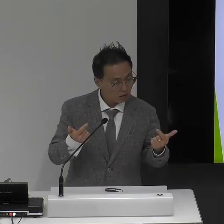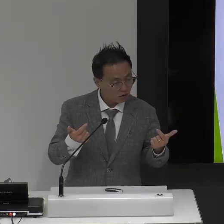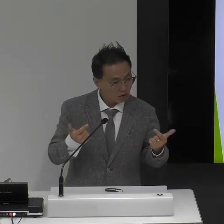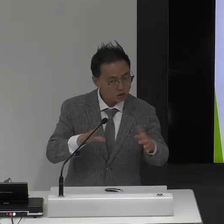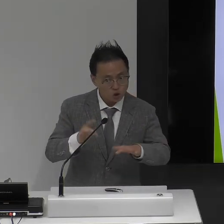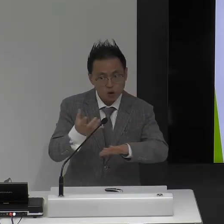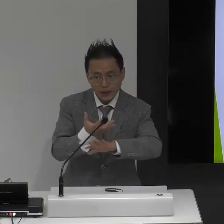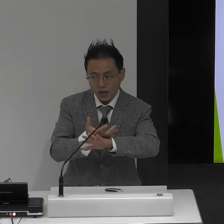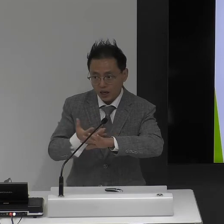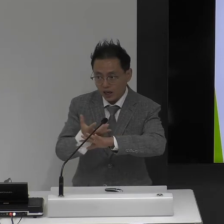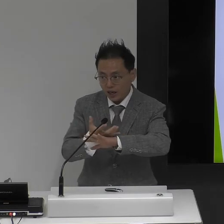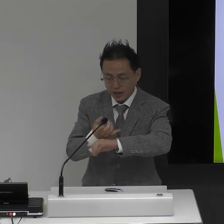처음에